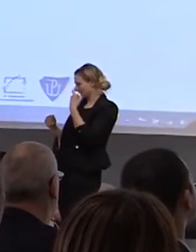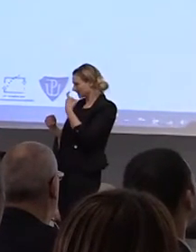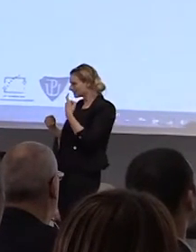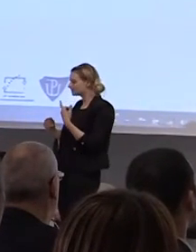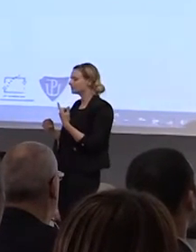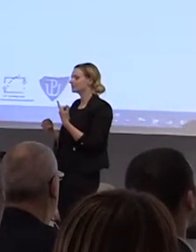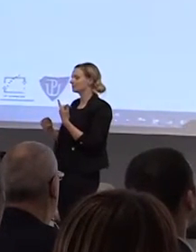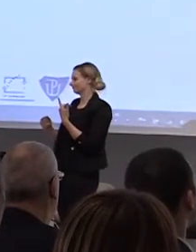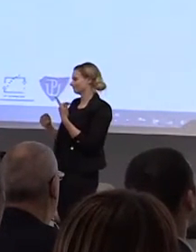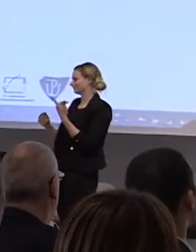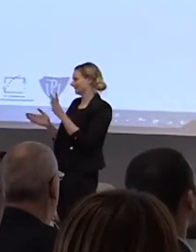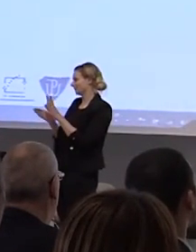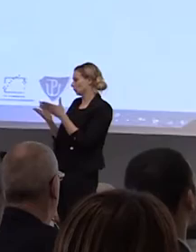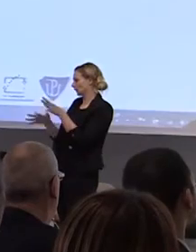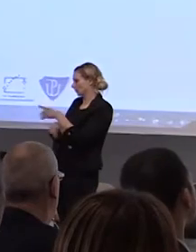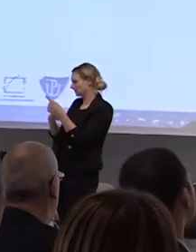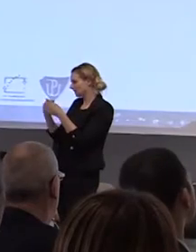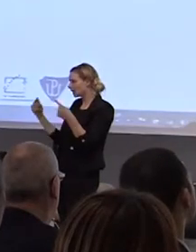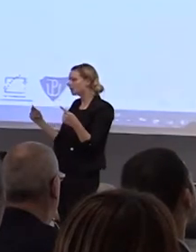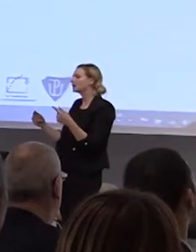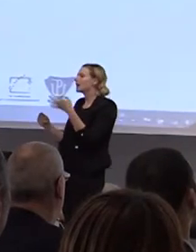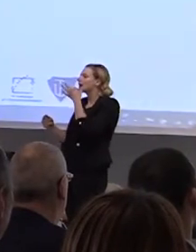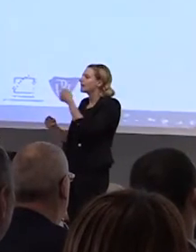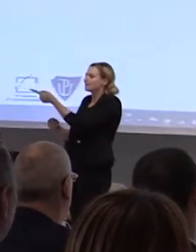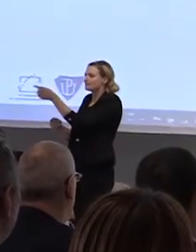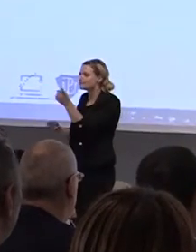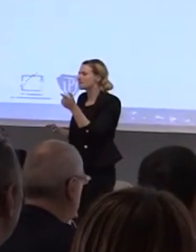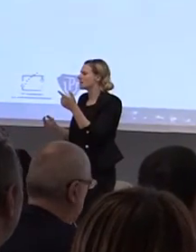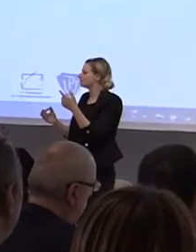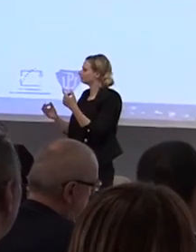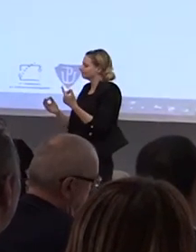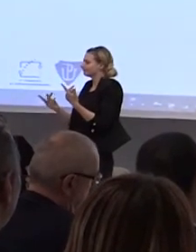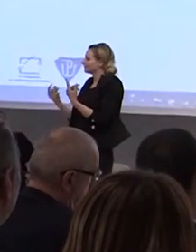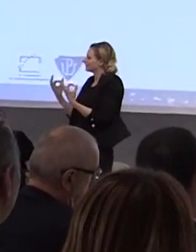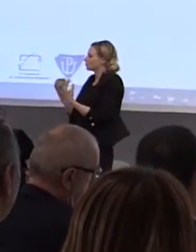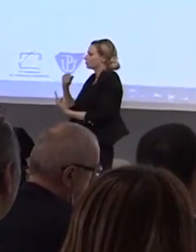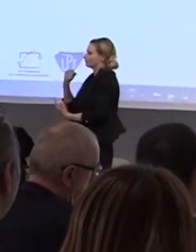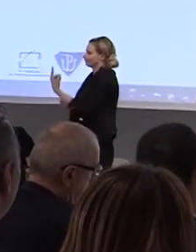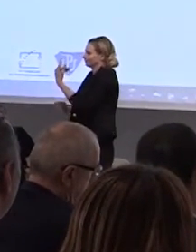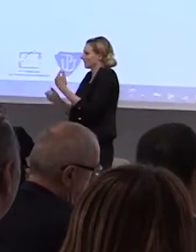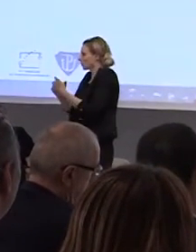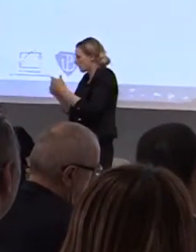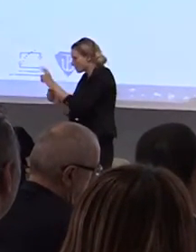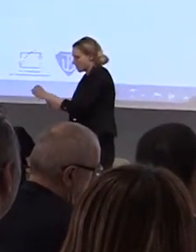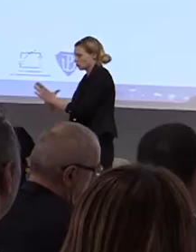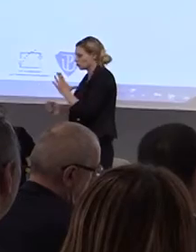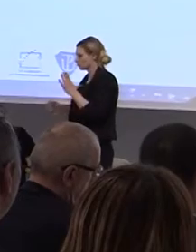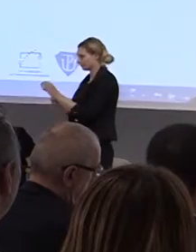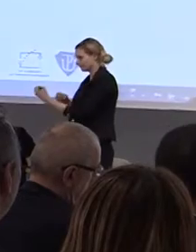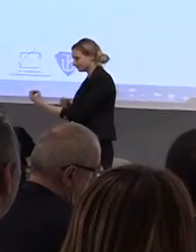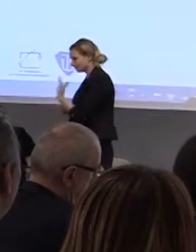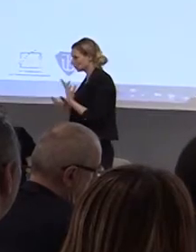a budeme velice rádi, pokud se dozvíme o vašich zkušenostech na cestě inkluzivního vzdělání a pokud to bude možné, rádi vám na ně